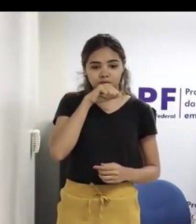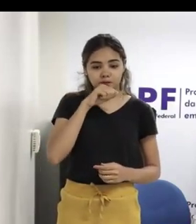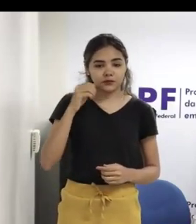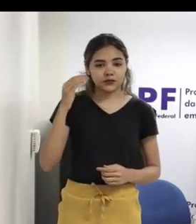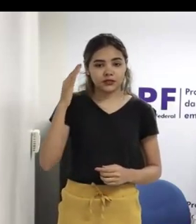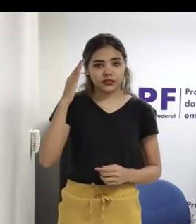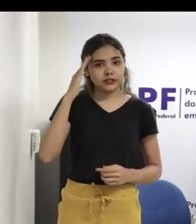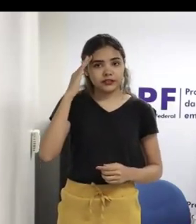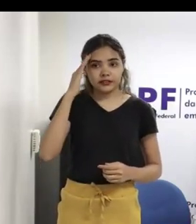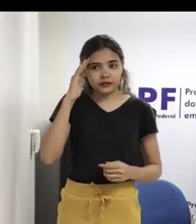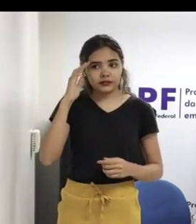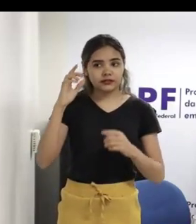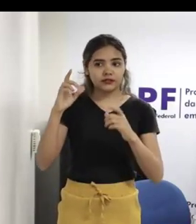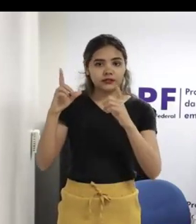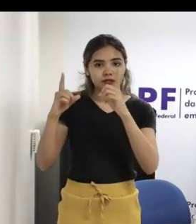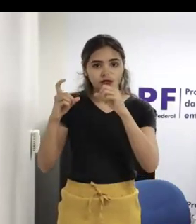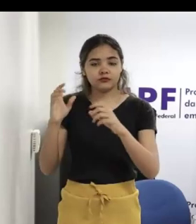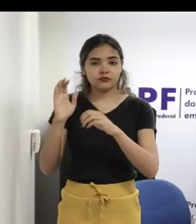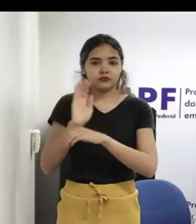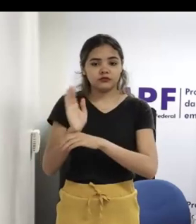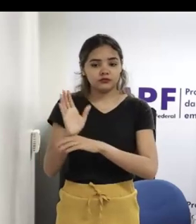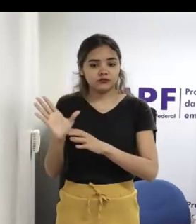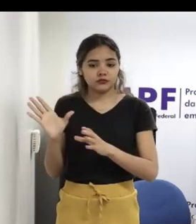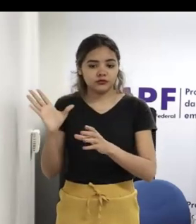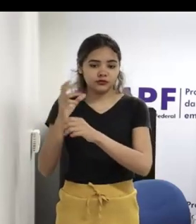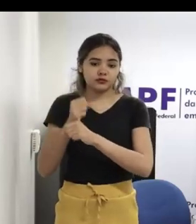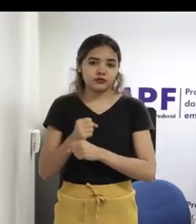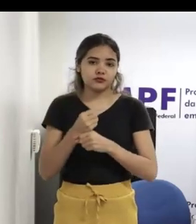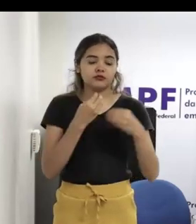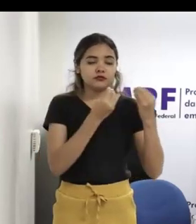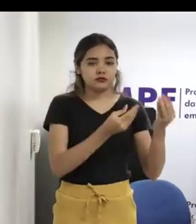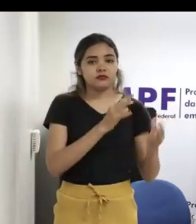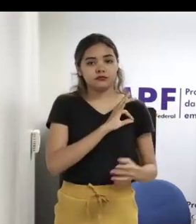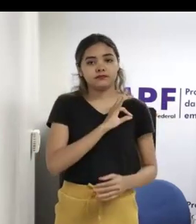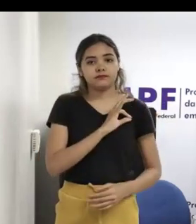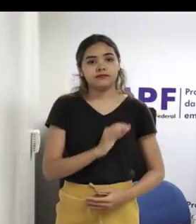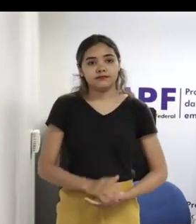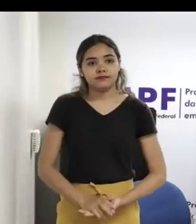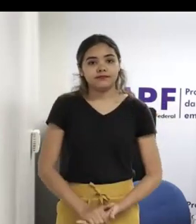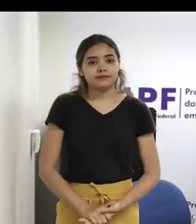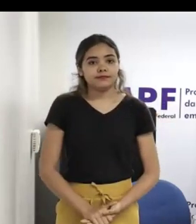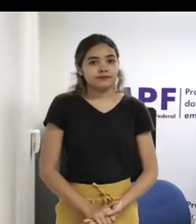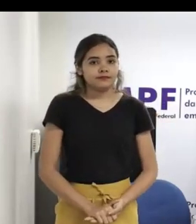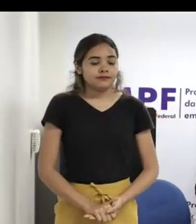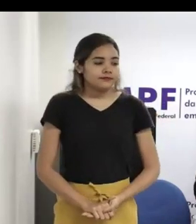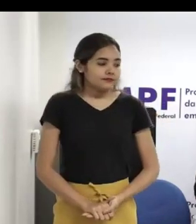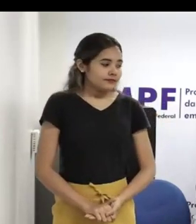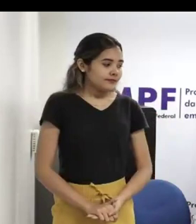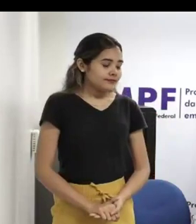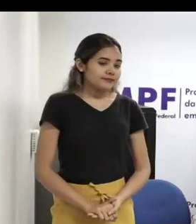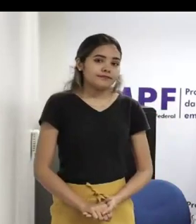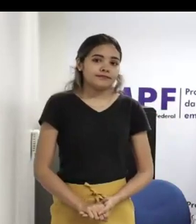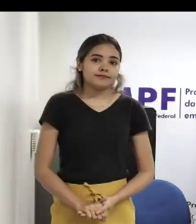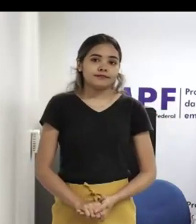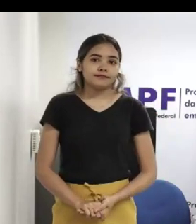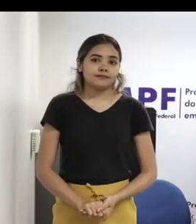profissionais Doutor Tá OK mas obrigado Doutor então aí então a gente precisa né